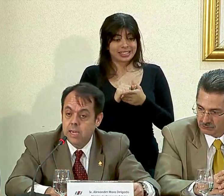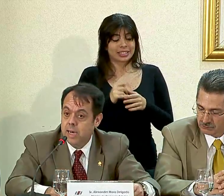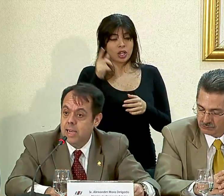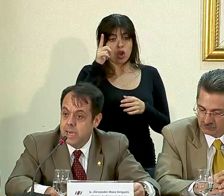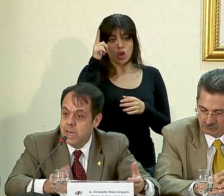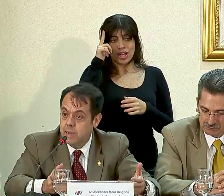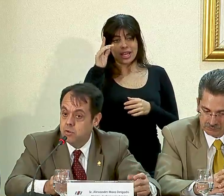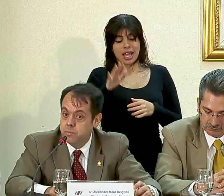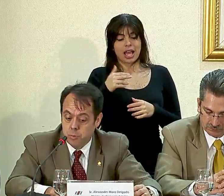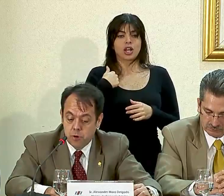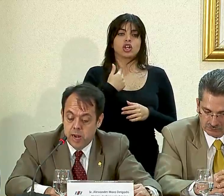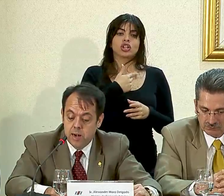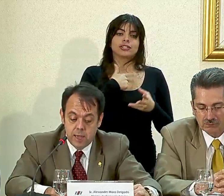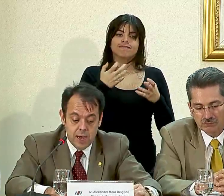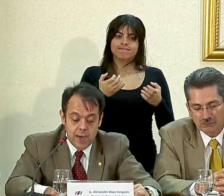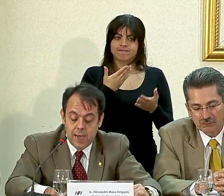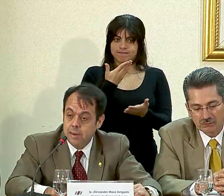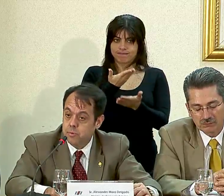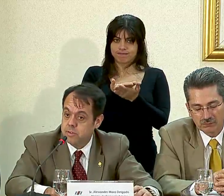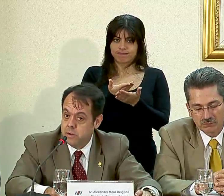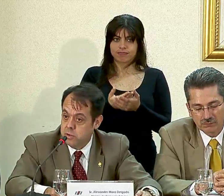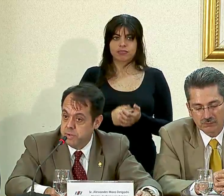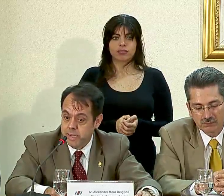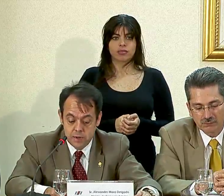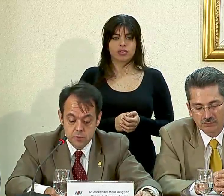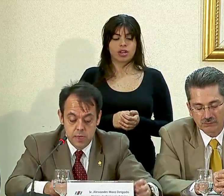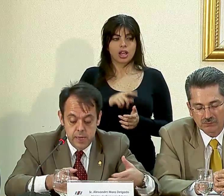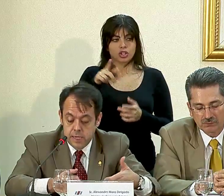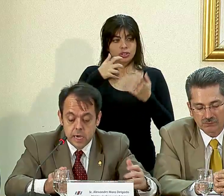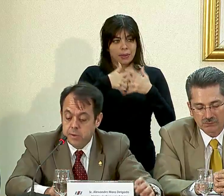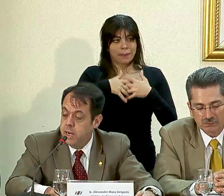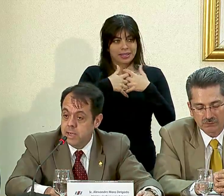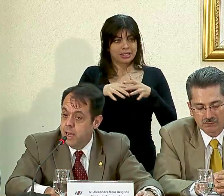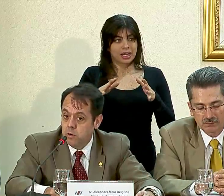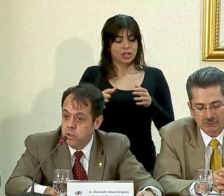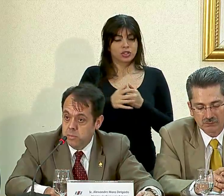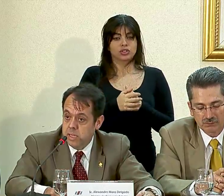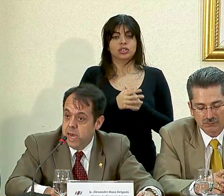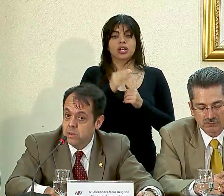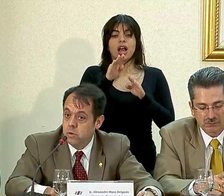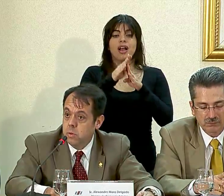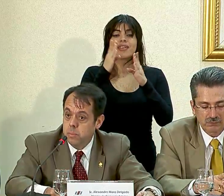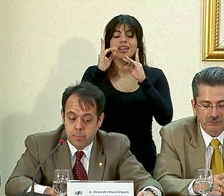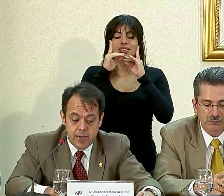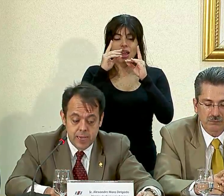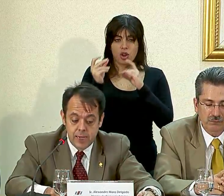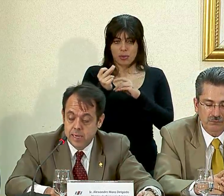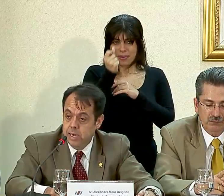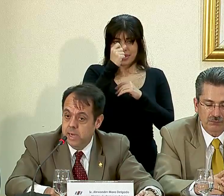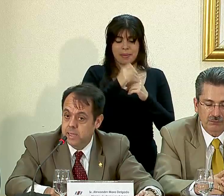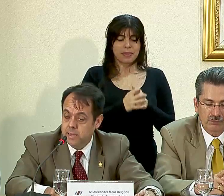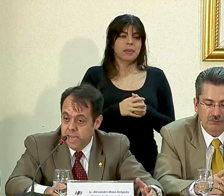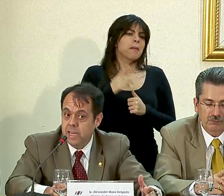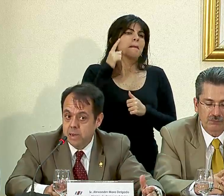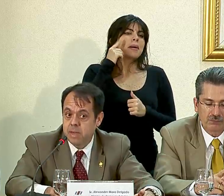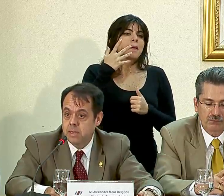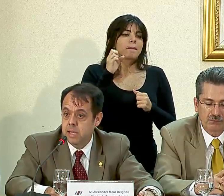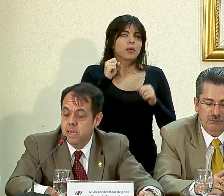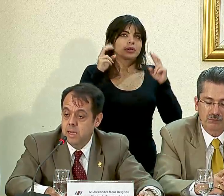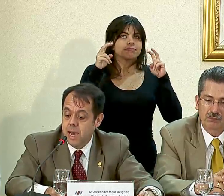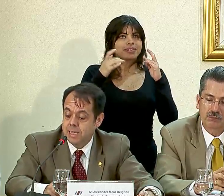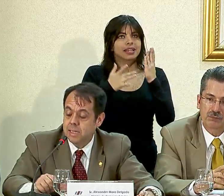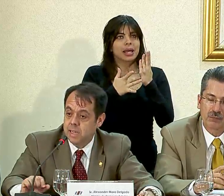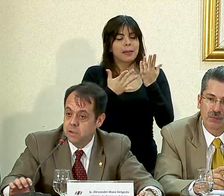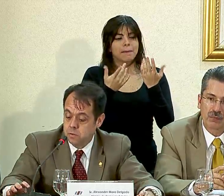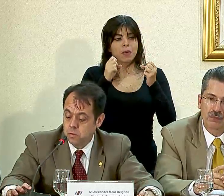esa lógica es la que queremos proponerle a los empresarios y abrir el diálogo de inmediato para